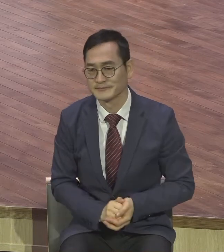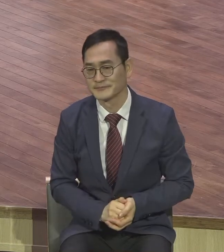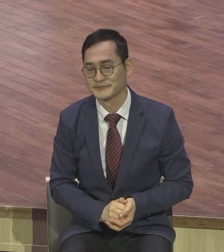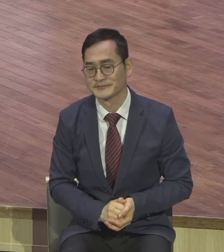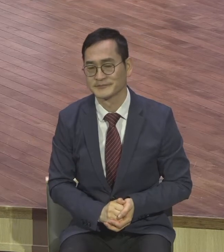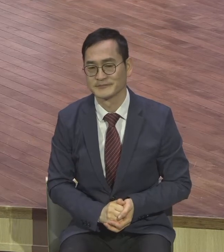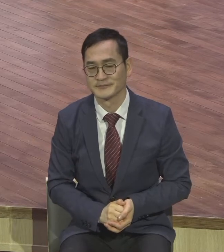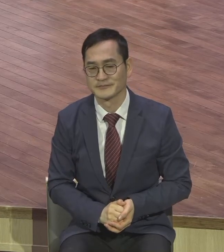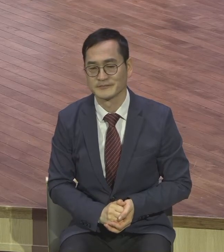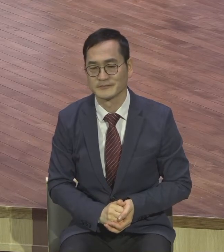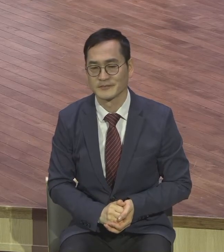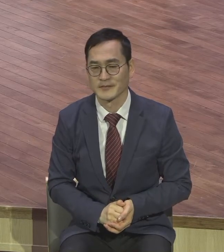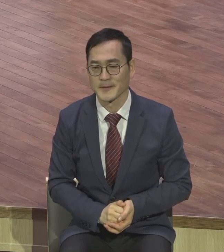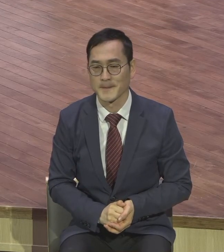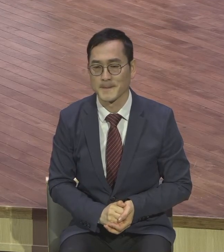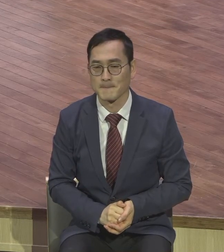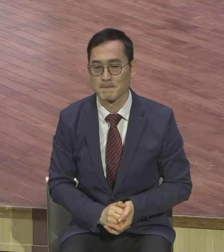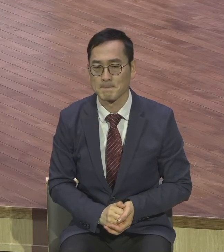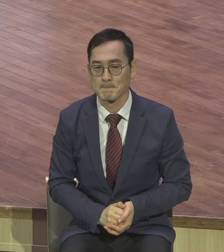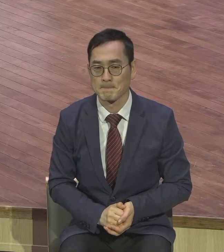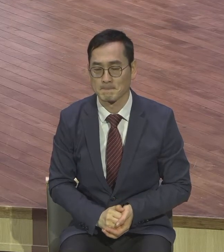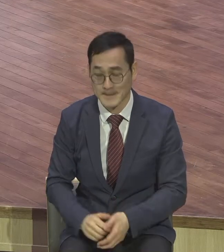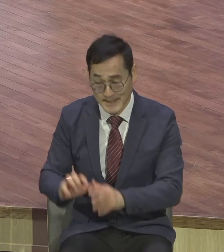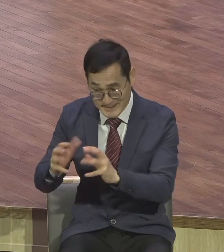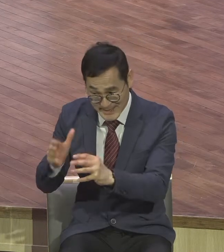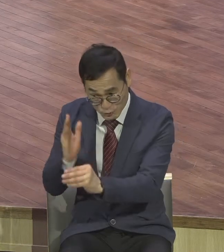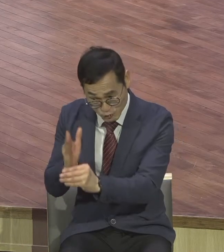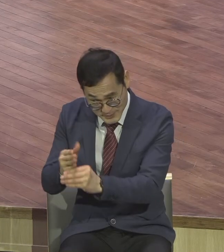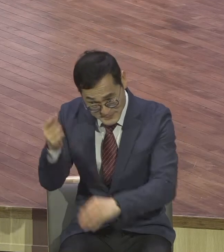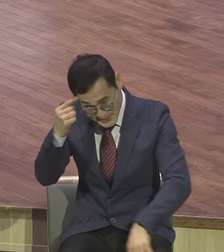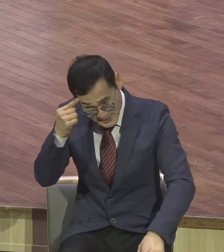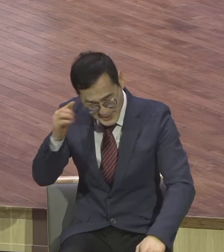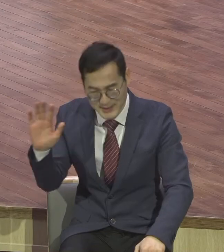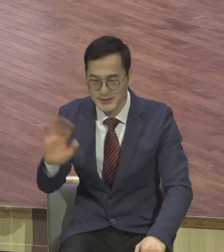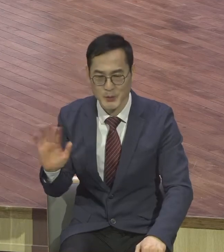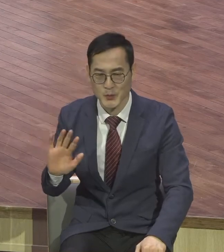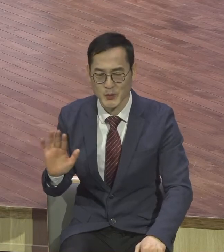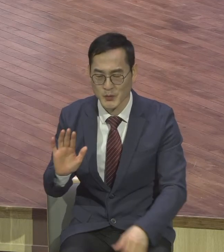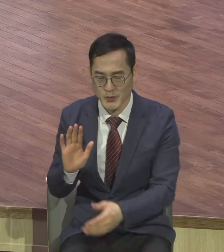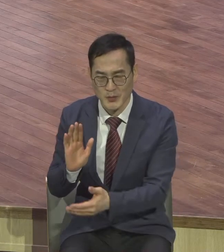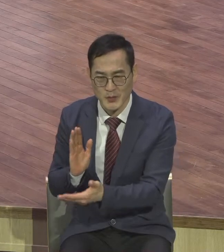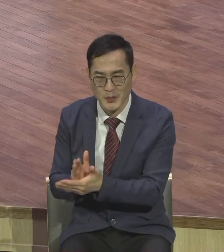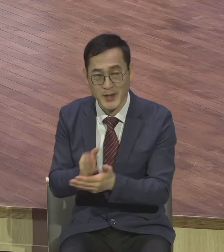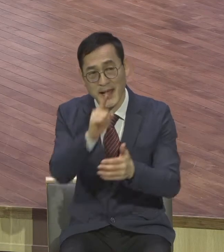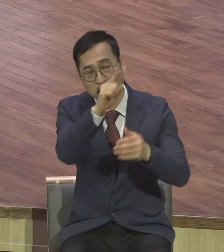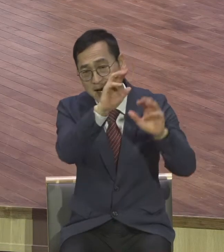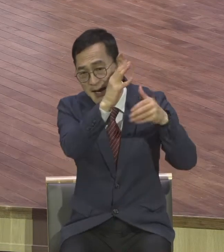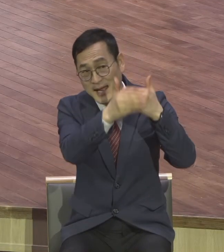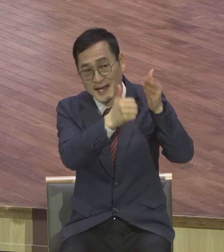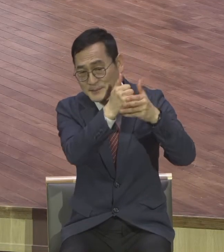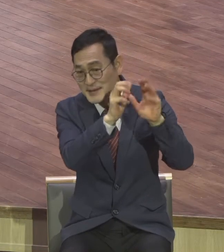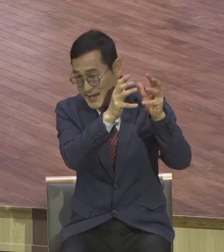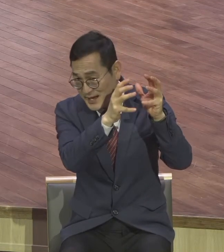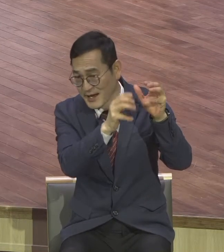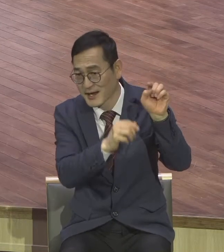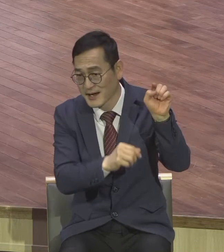세상적인 사고방식이 아니라 하나님의 나라의